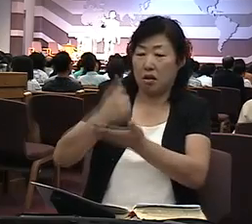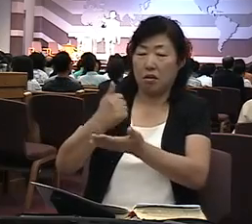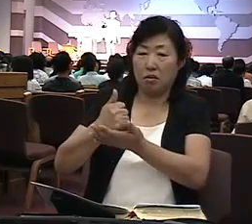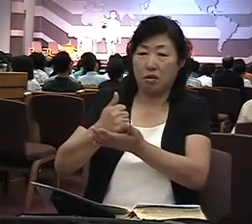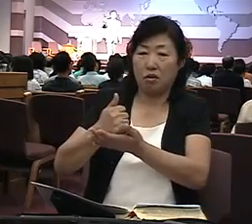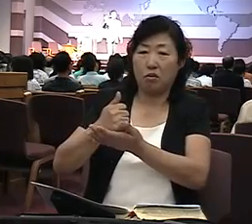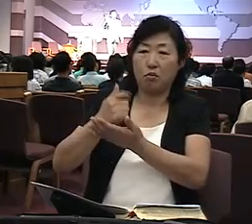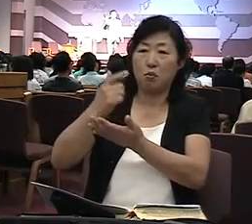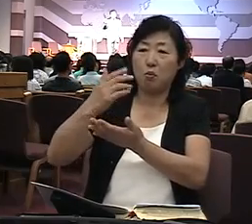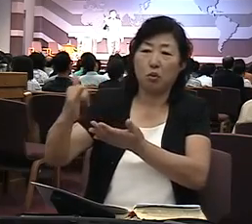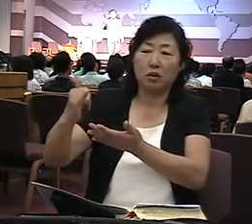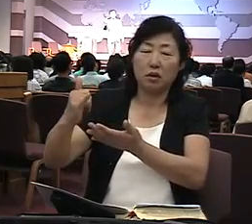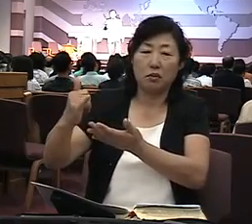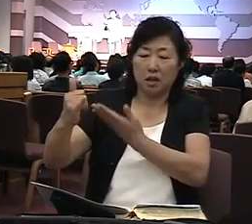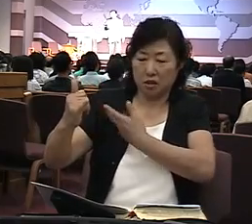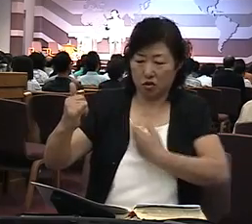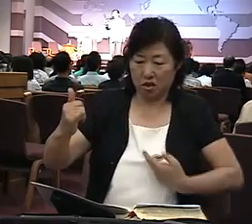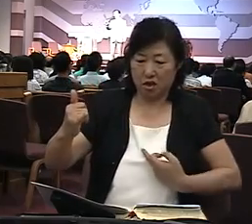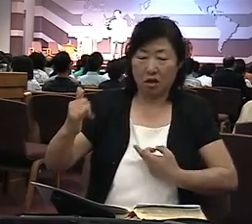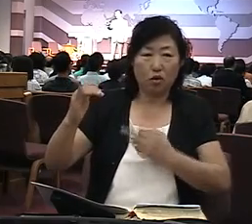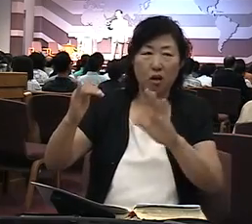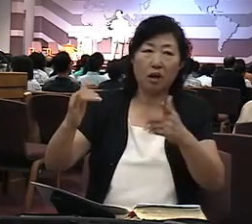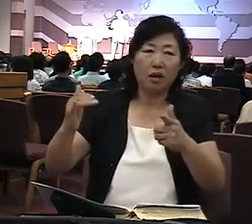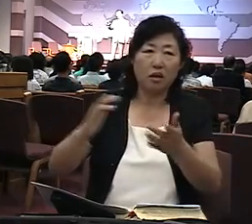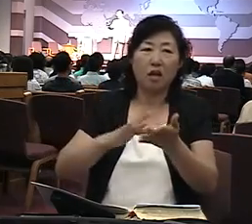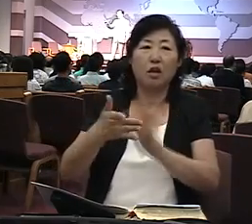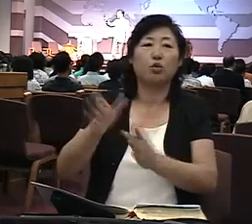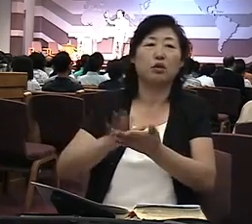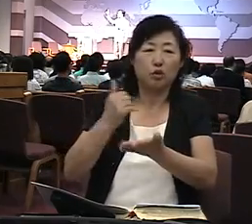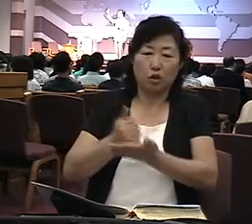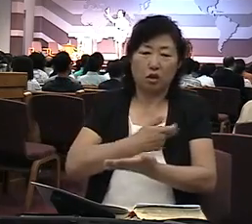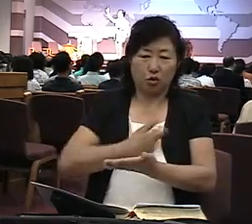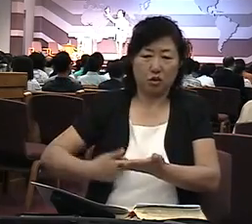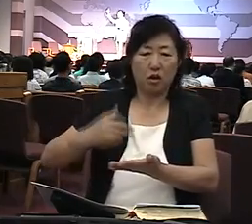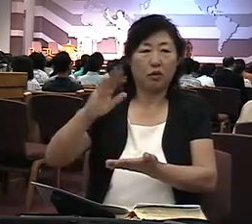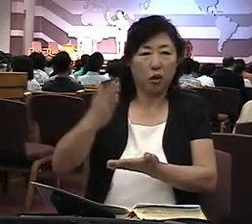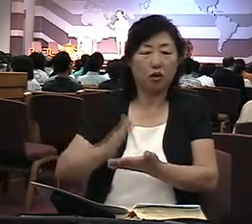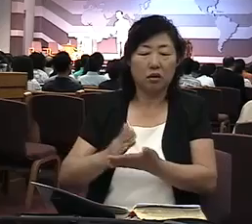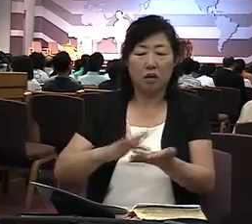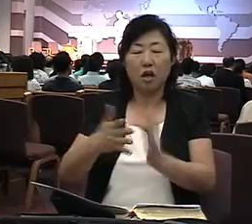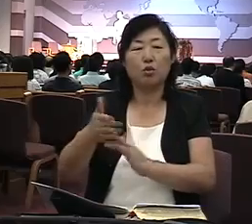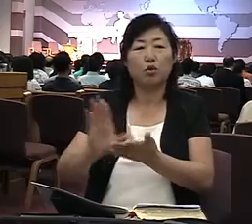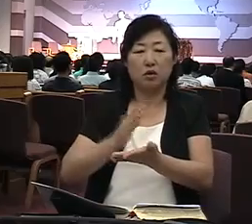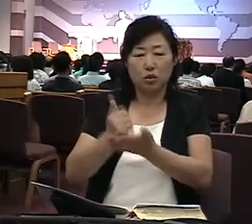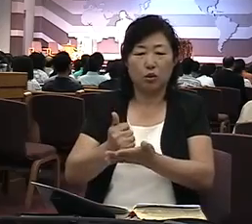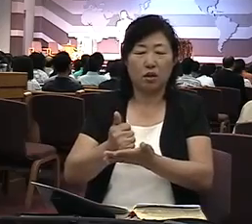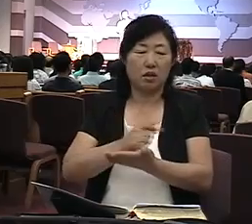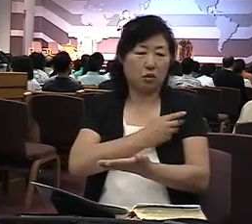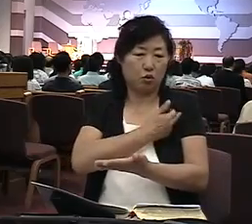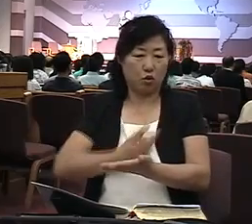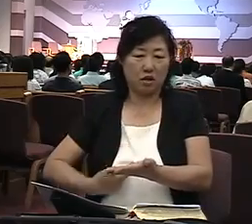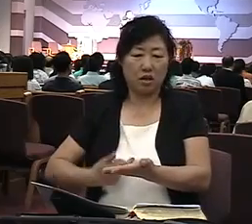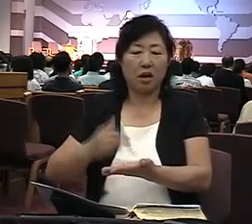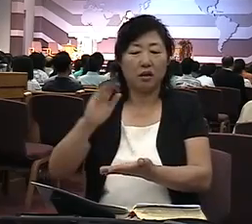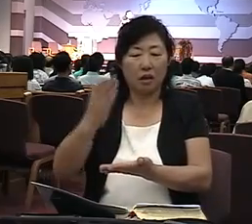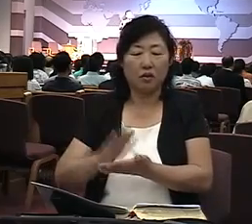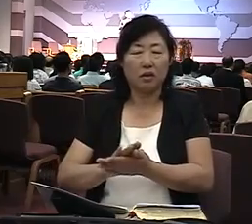아닙니다. 예수 그리스도의 제자 되는 것입니다. 근데 예수 그리스도의 제자가 된다는 것은 이게 3년 훈련 마쳐